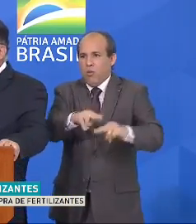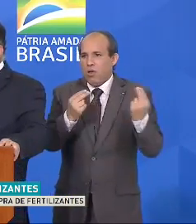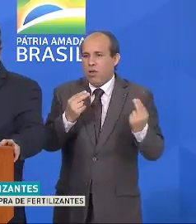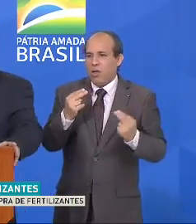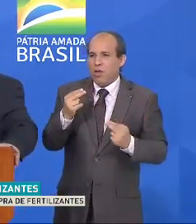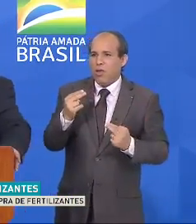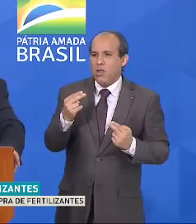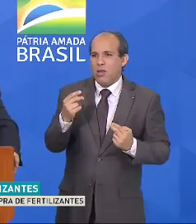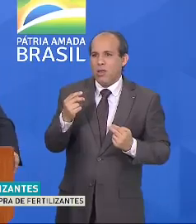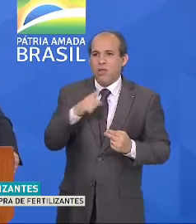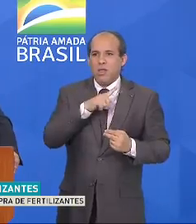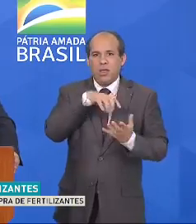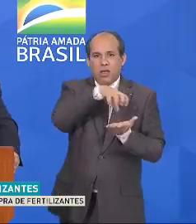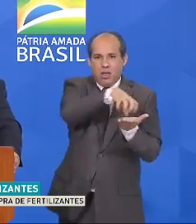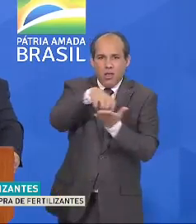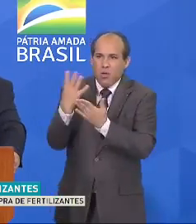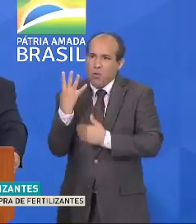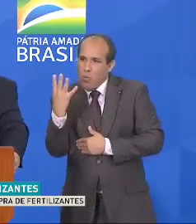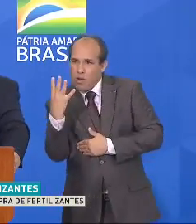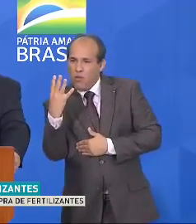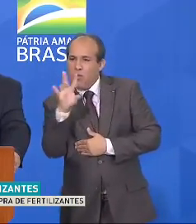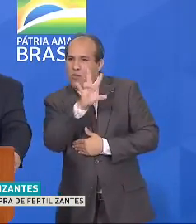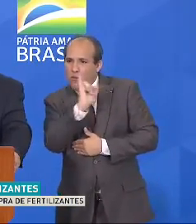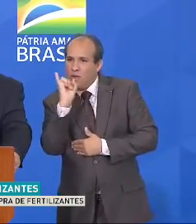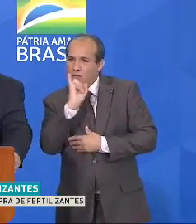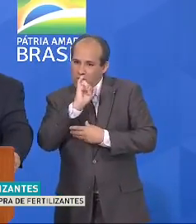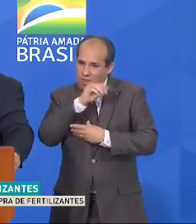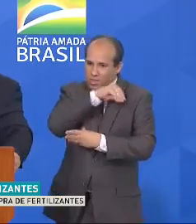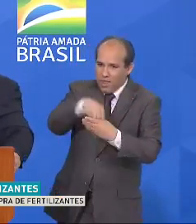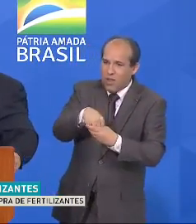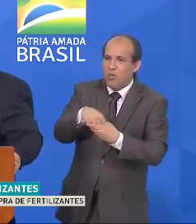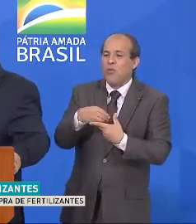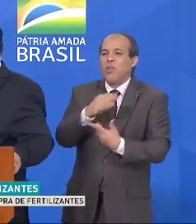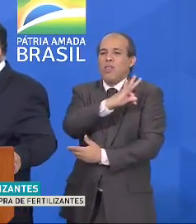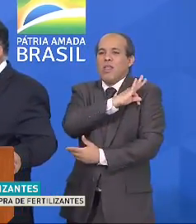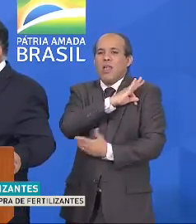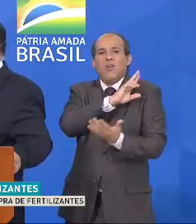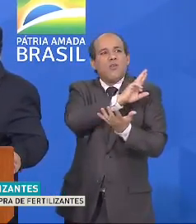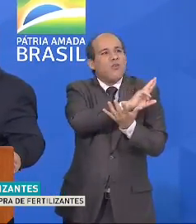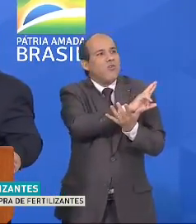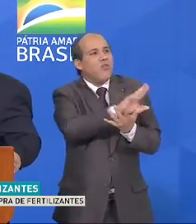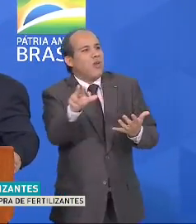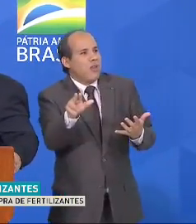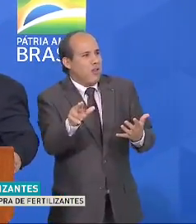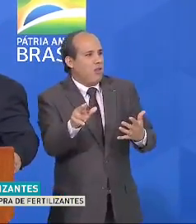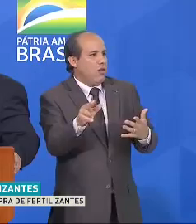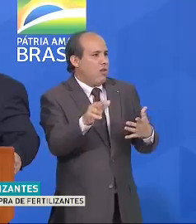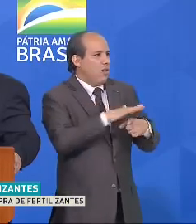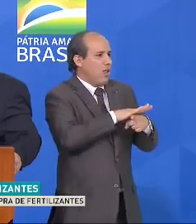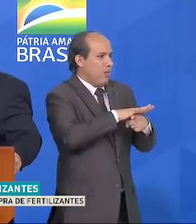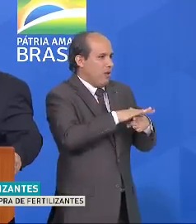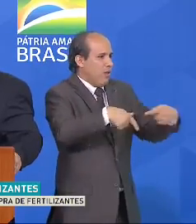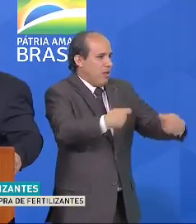nós teremos 4 câmaras setoriais em que abrigarão técnicos de todas as nuances necessárias